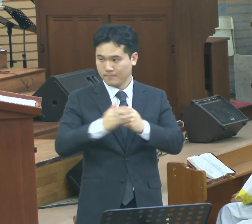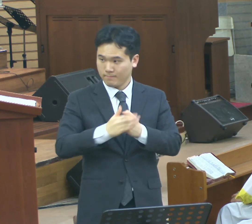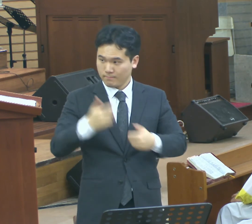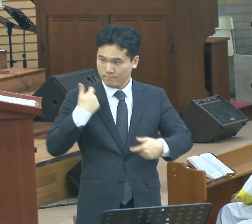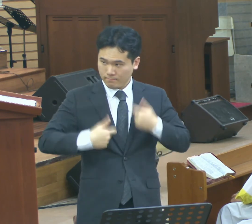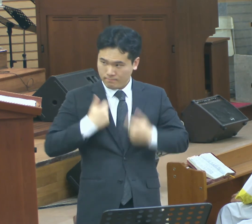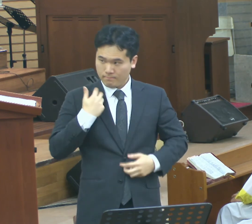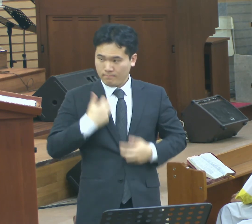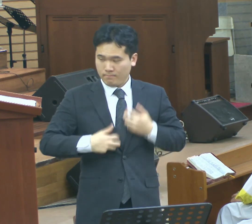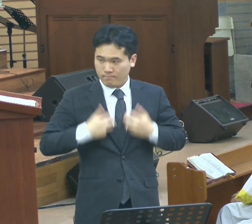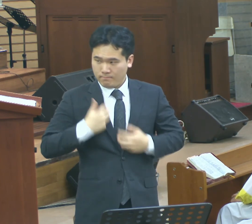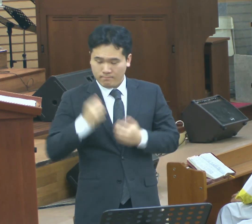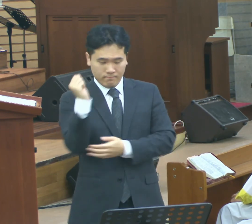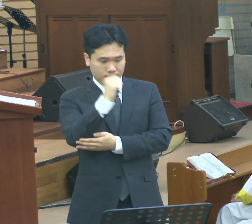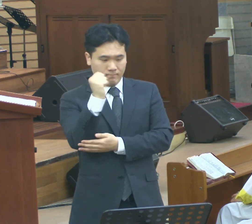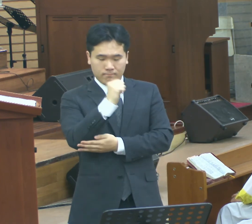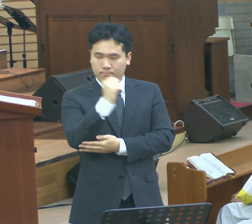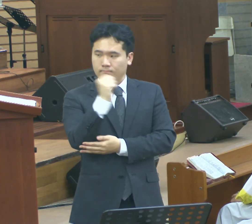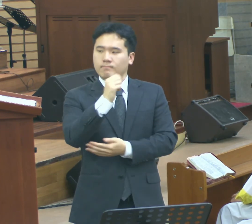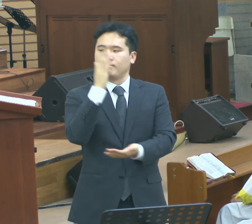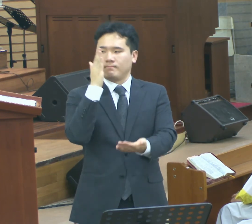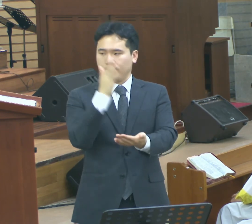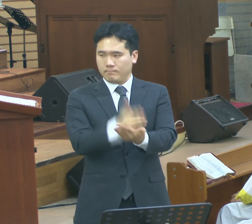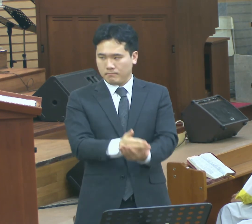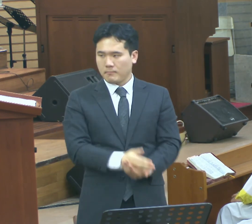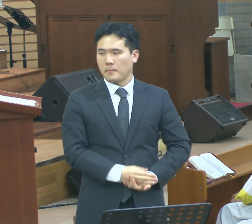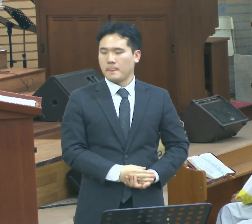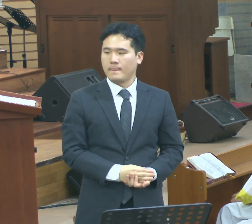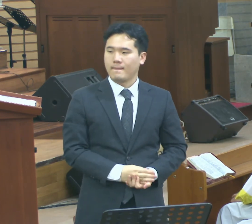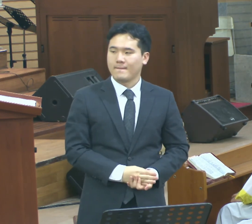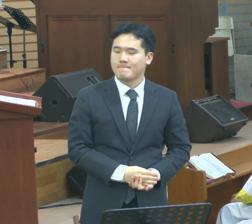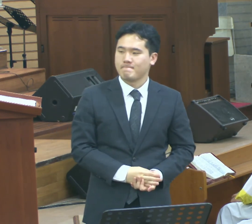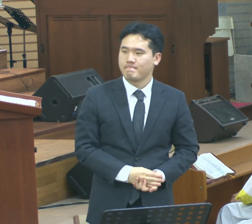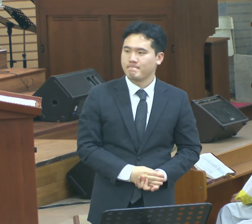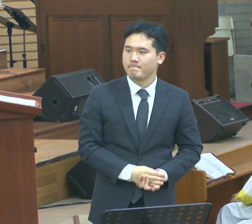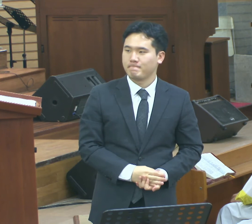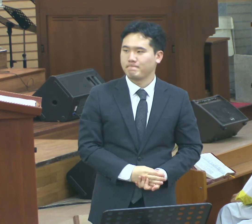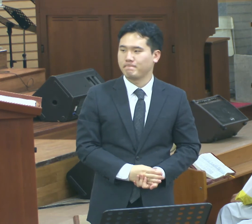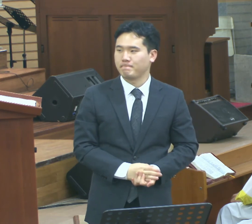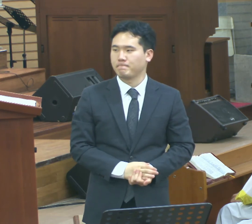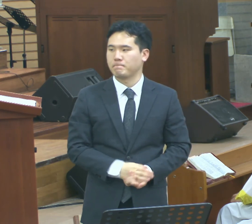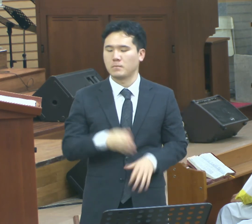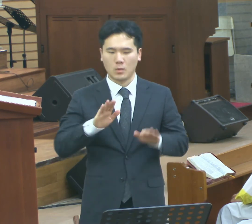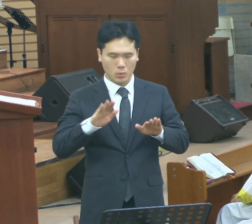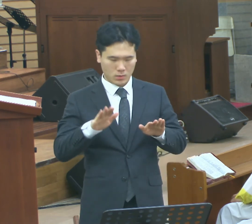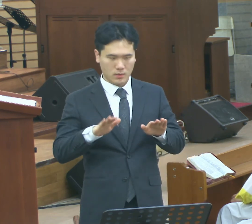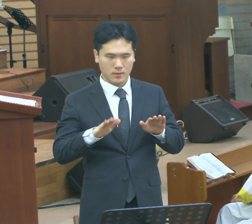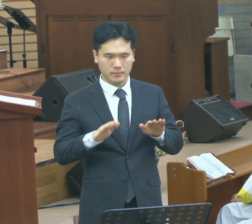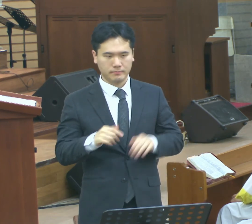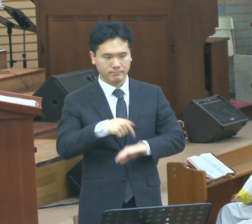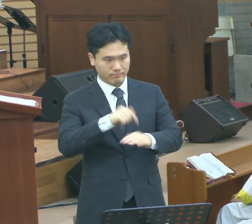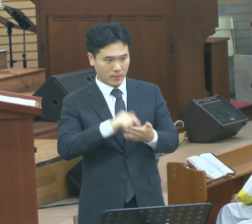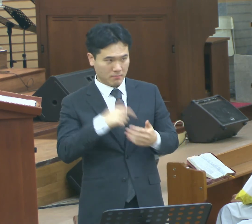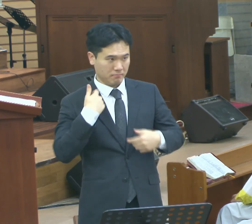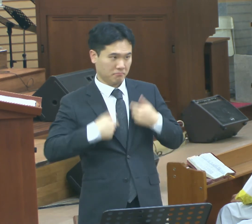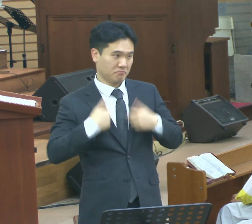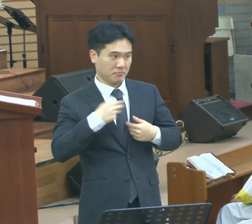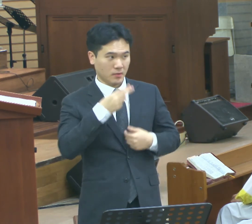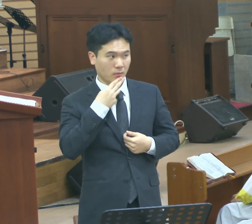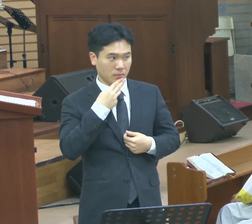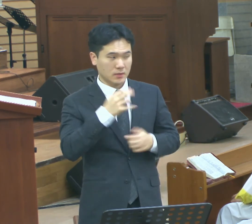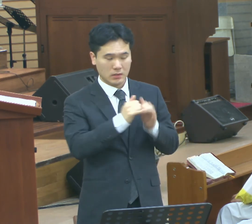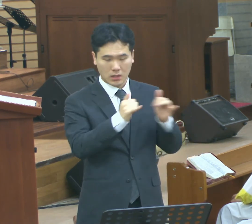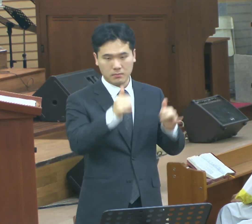다스리시니 기뻐하고 즐거워하며 흔들리지 맙시다. 오늘 마음이 기쁘지 않은 분도